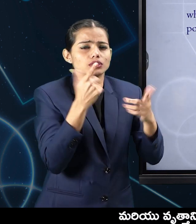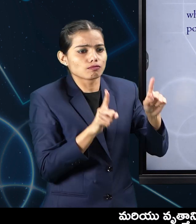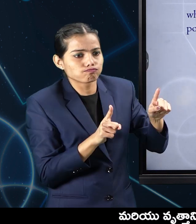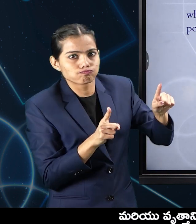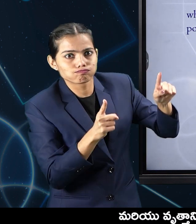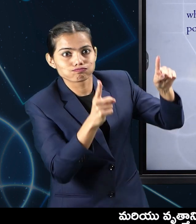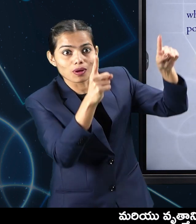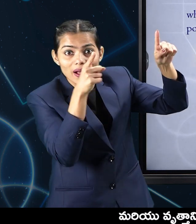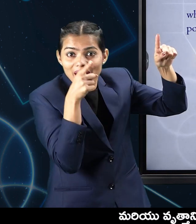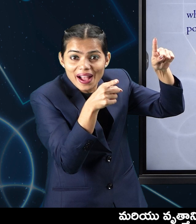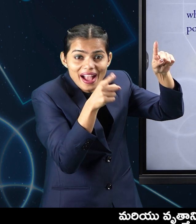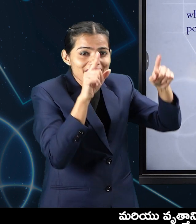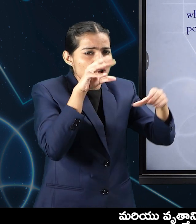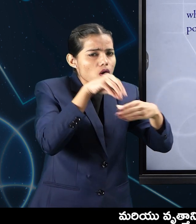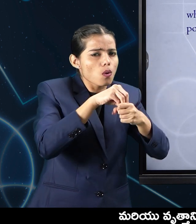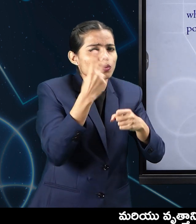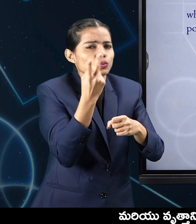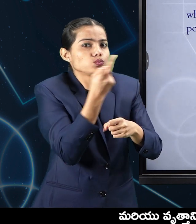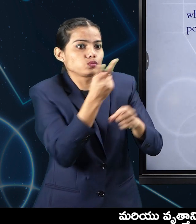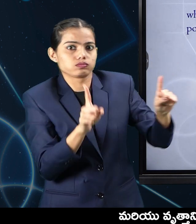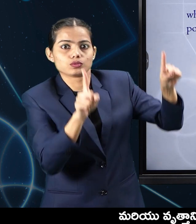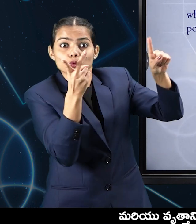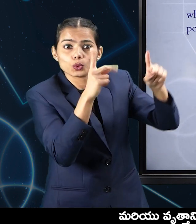రెండు పూర్తిగా వ్యతిరేక బిందువుల వద్ద తాకుతాయి.